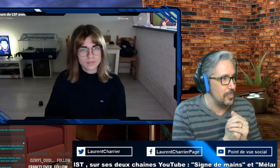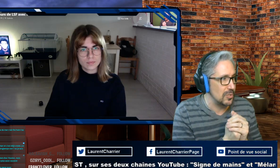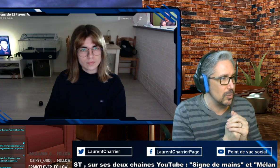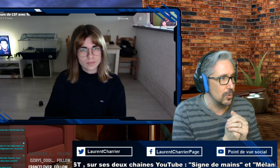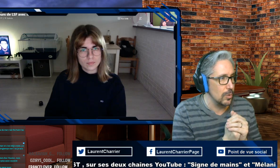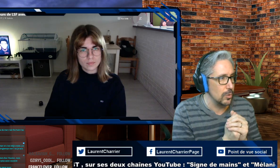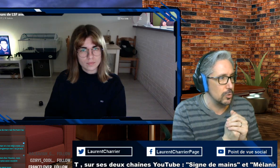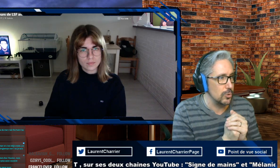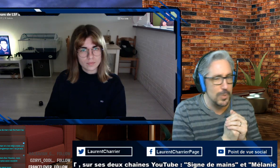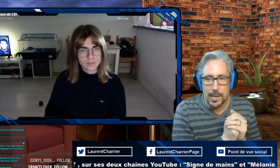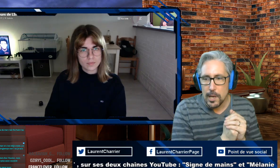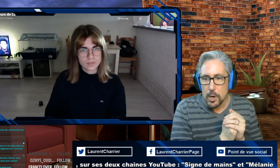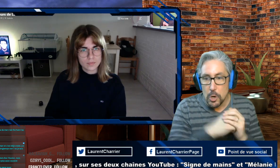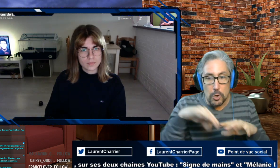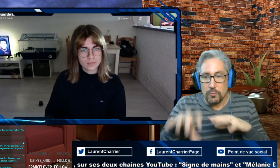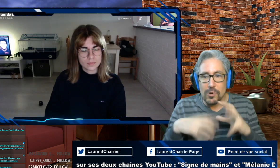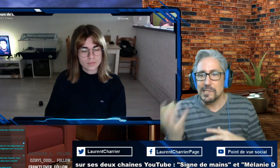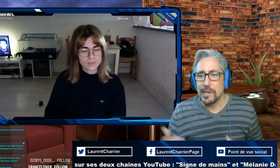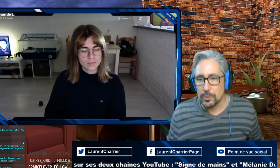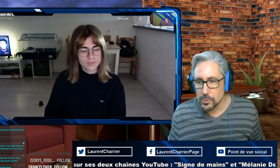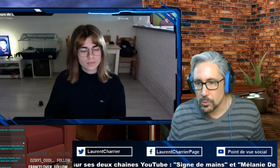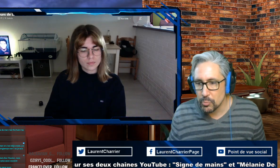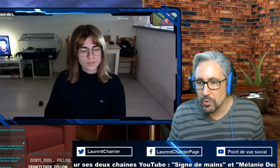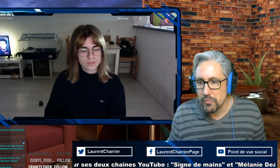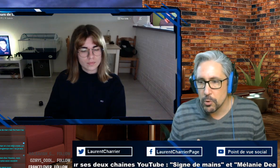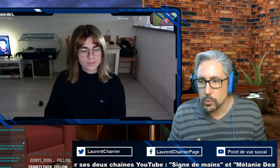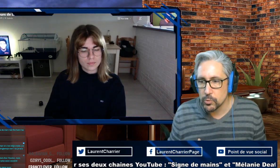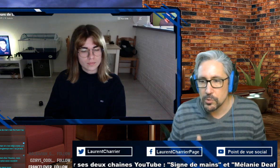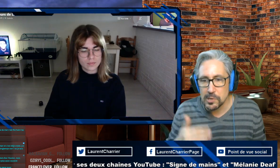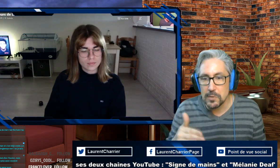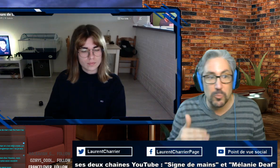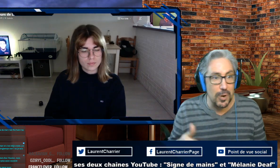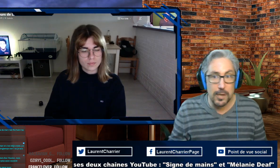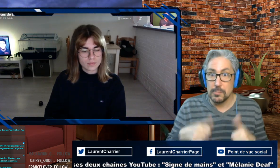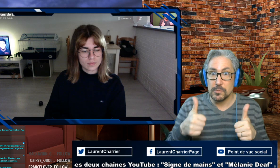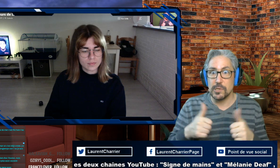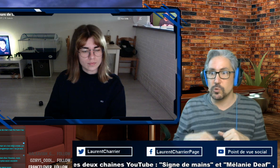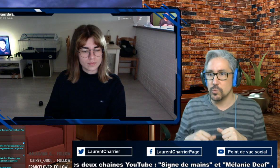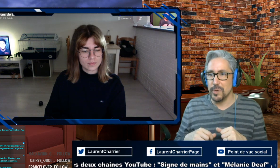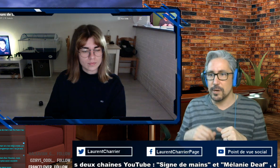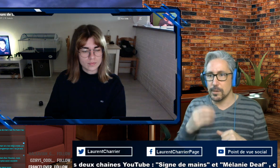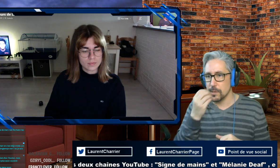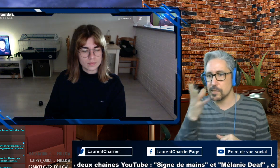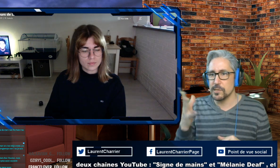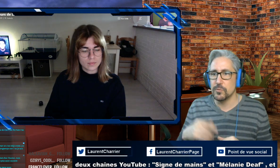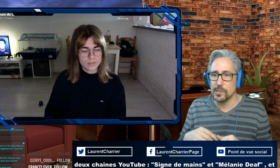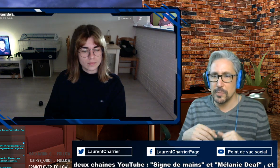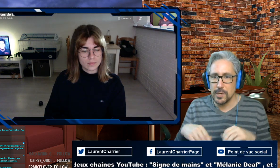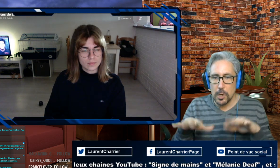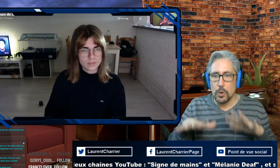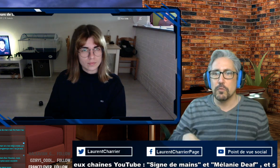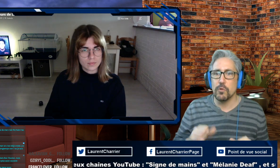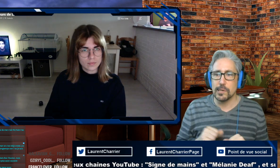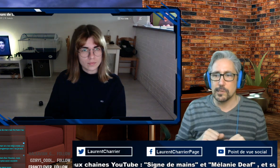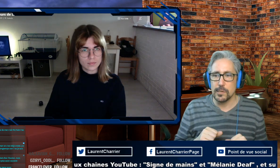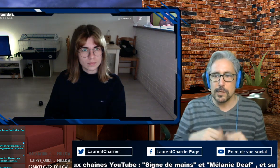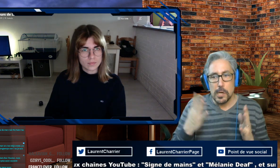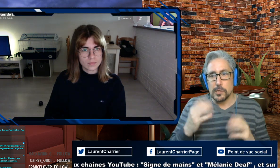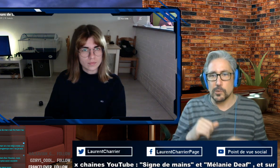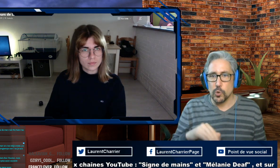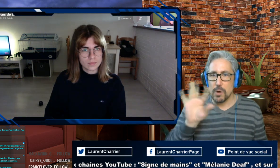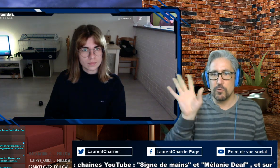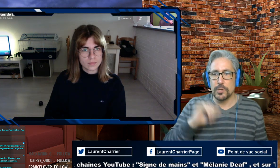hasard dans les personnes que je suis. Vous restez quelques secondes pour voir le contenu. S'il vous plaît, c'est super. Si vous aimez, vous